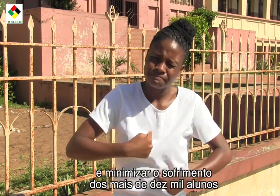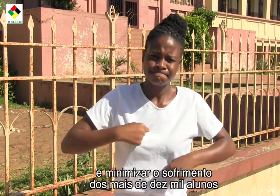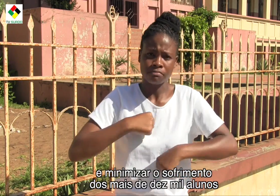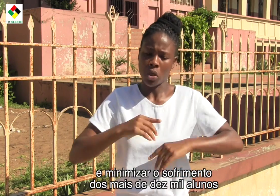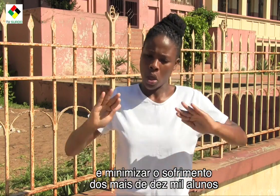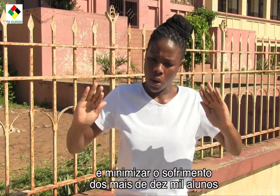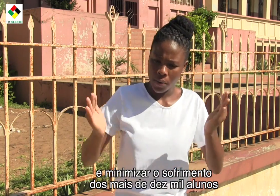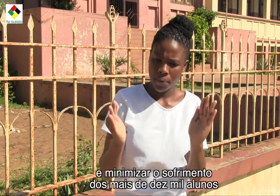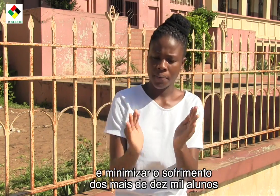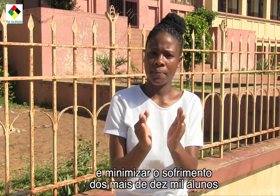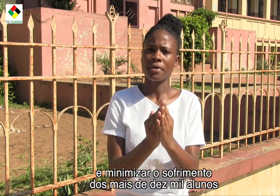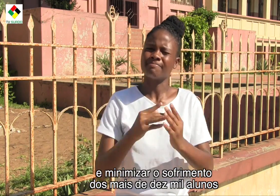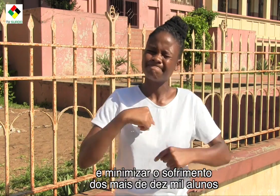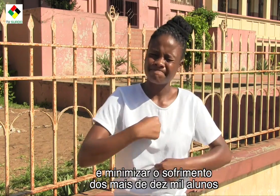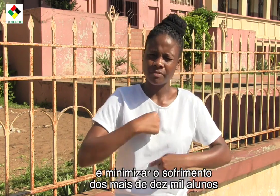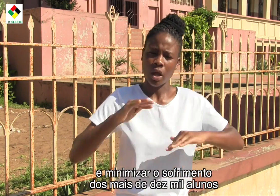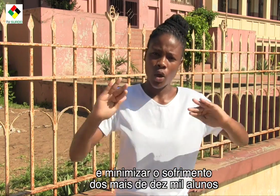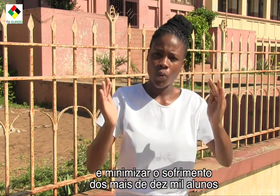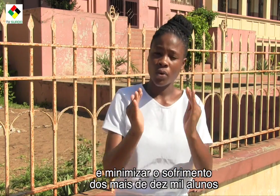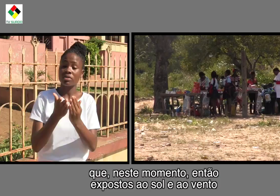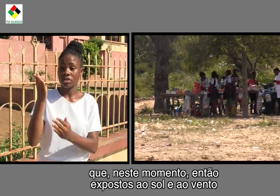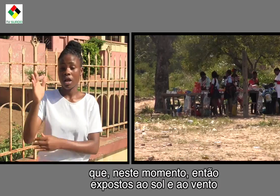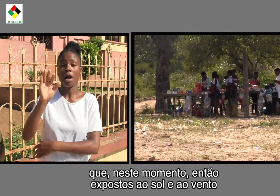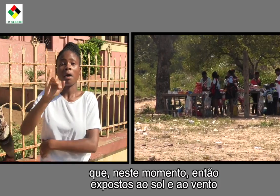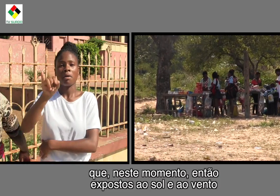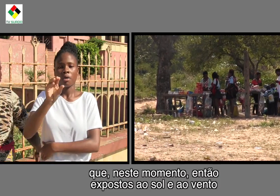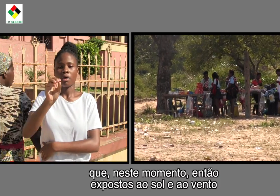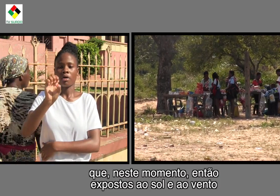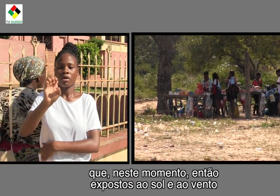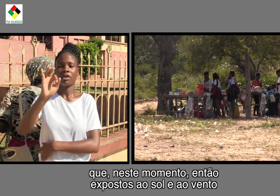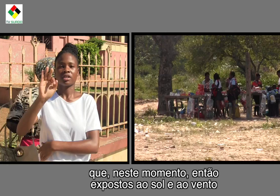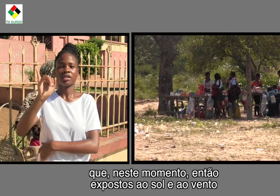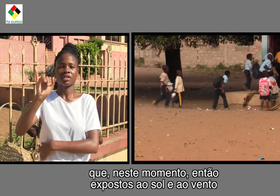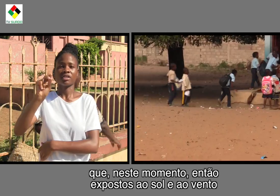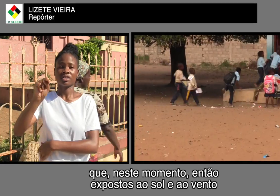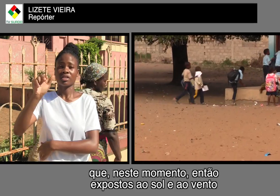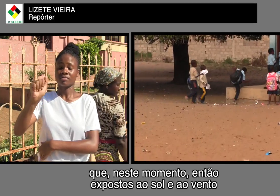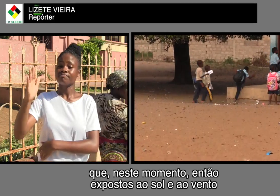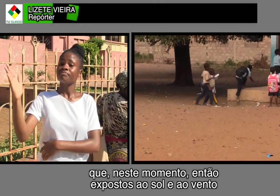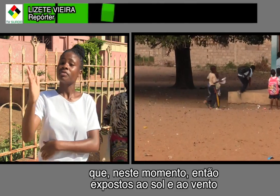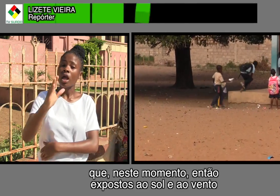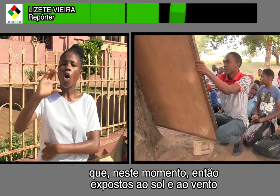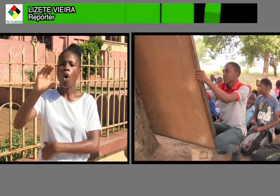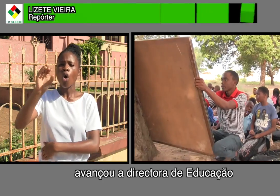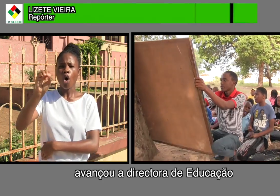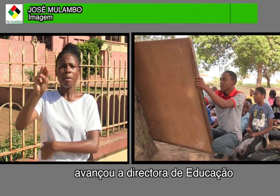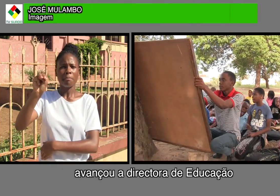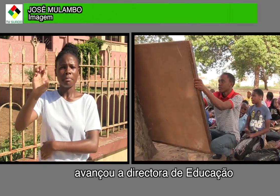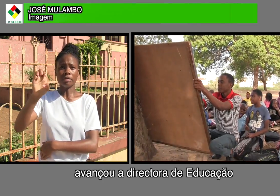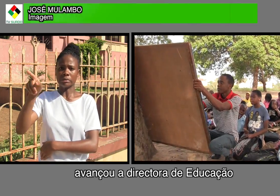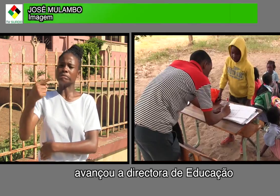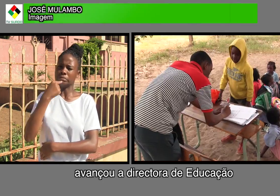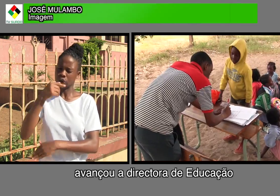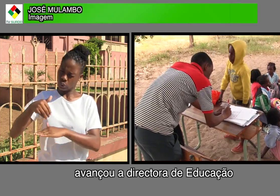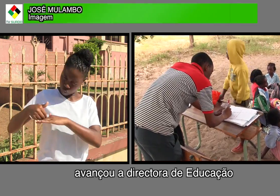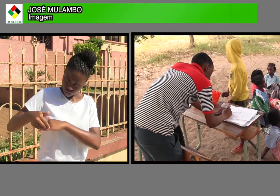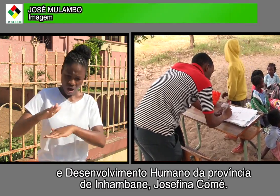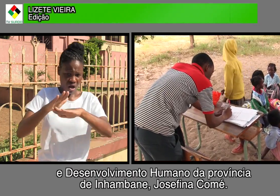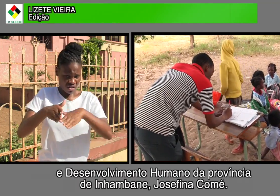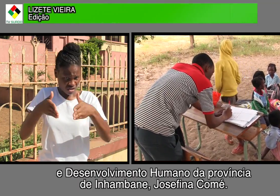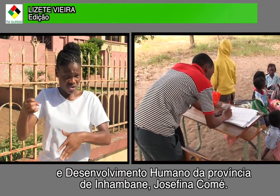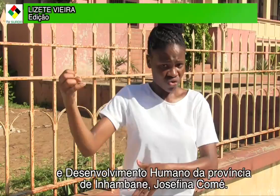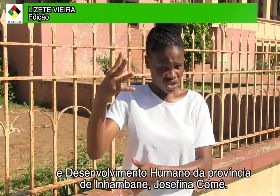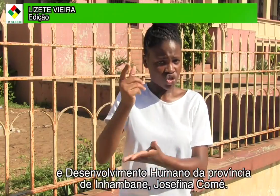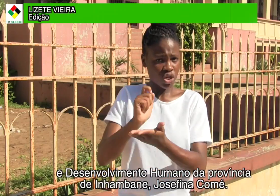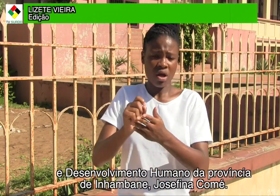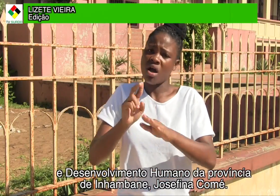e minimizar o sofrimento dos mais de 10 mil alunos que neste momento estão expostos ao sol e ao vento. Avançou a diretora de Educação